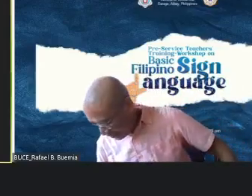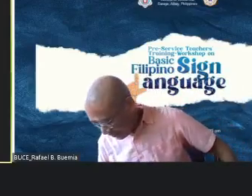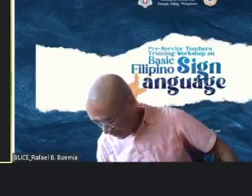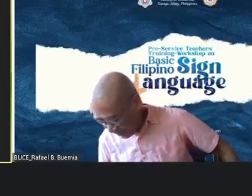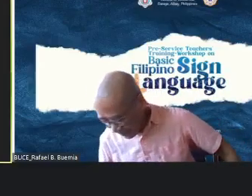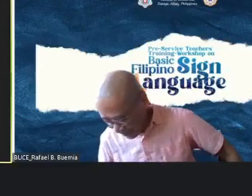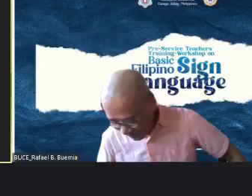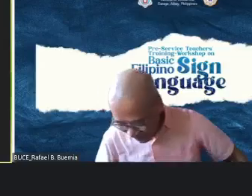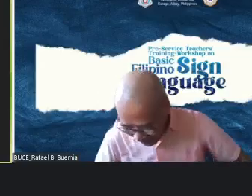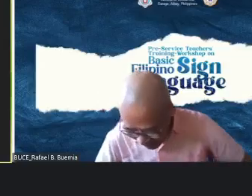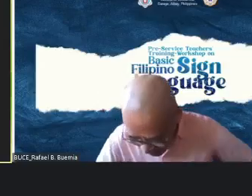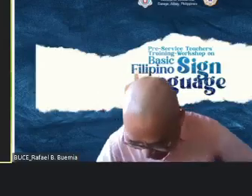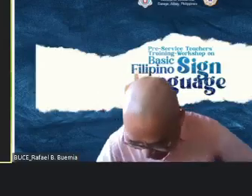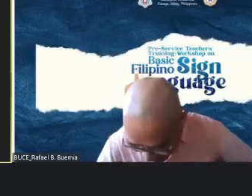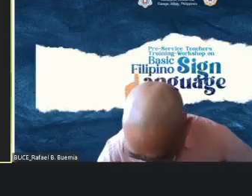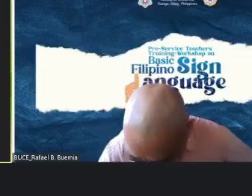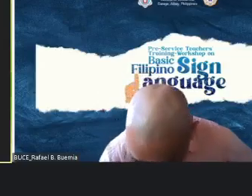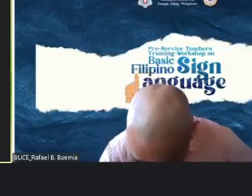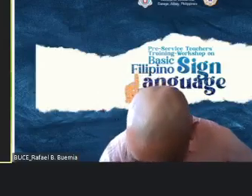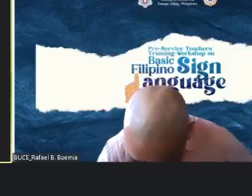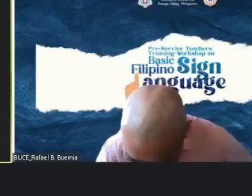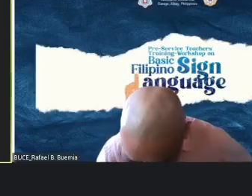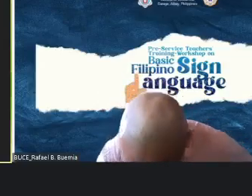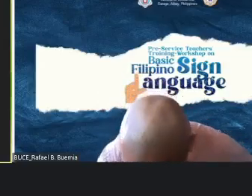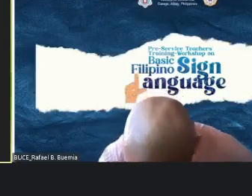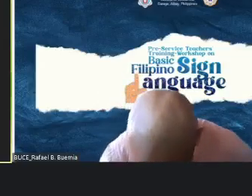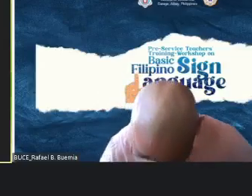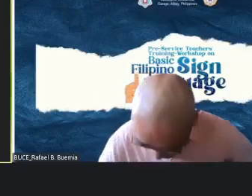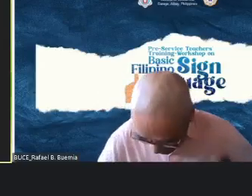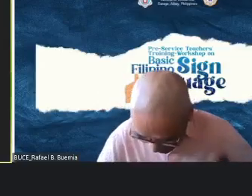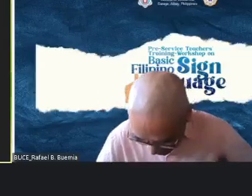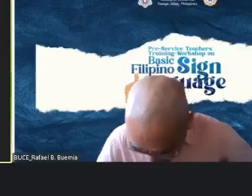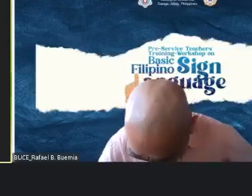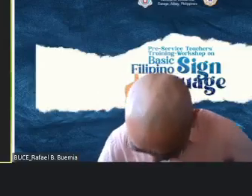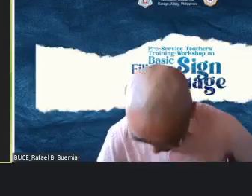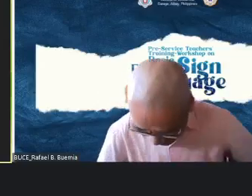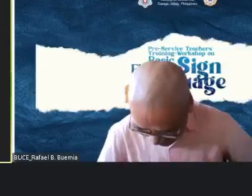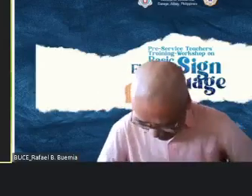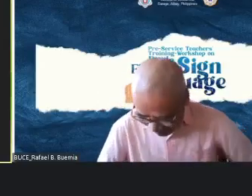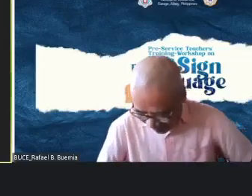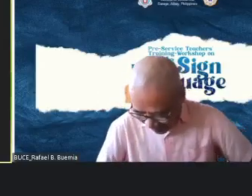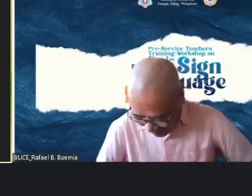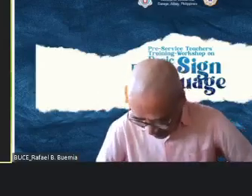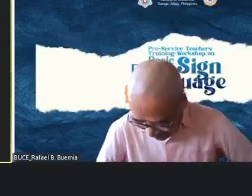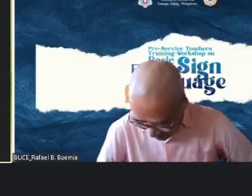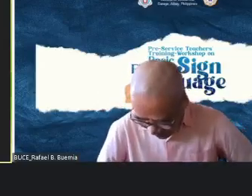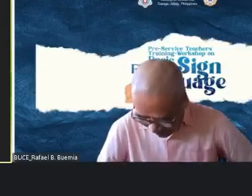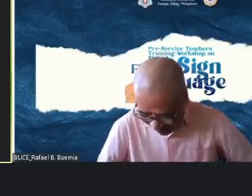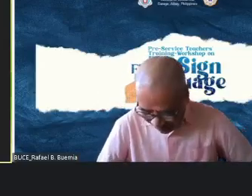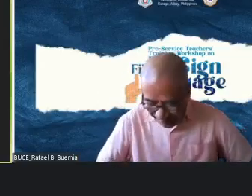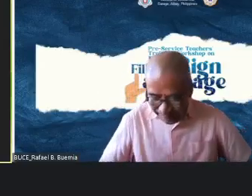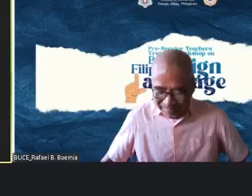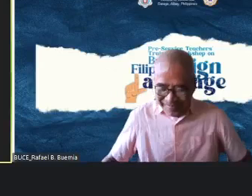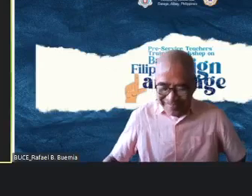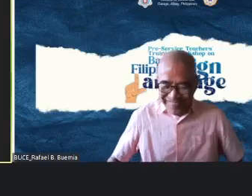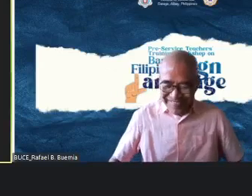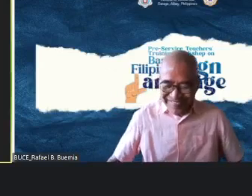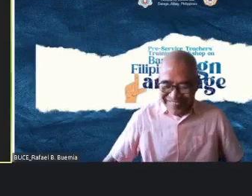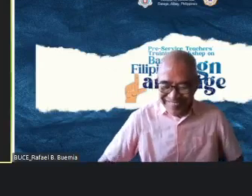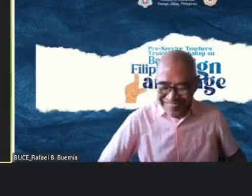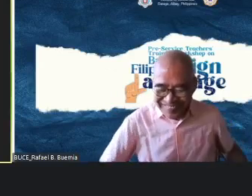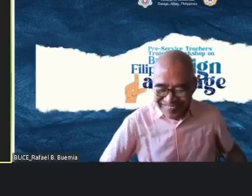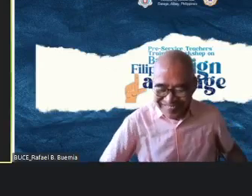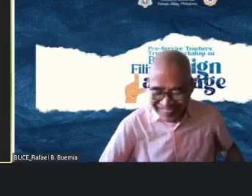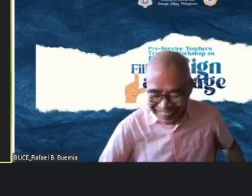Ay namaiwanan to'y maska is Nihongo. What is your name? Sana tama yung pagkakalala ko.